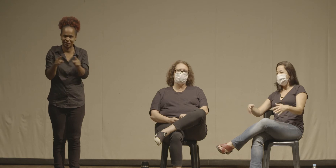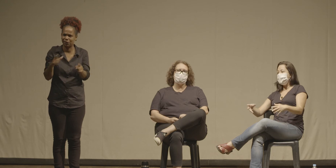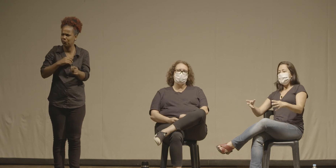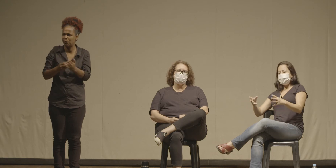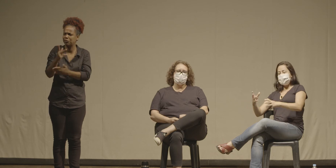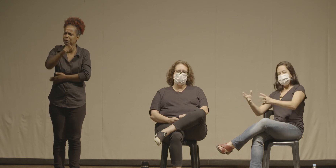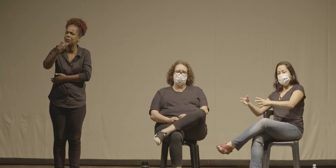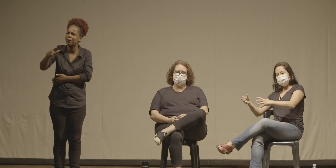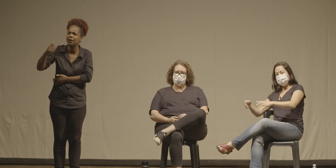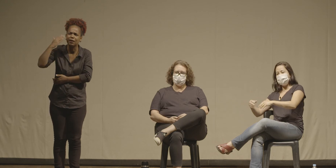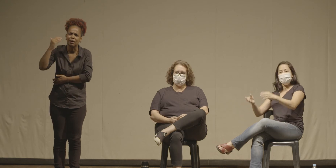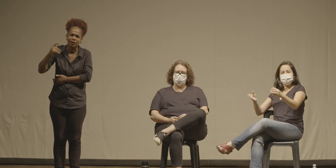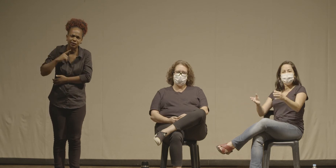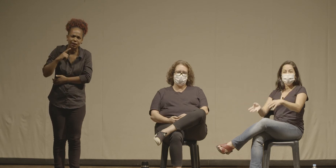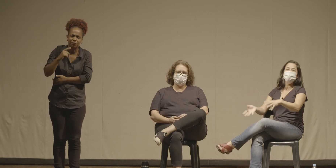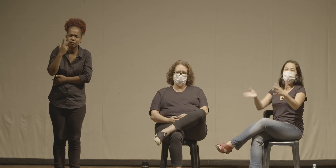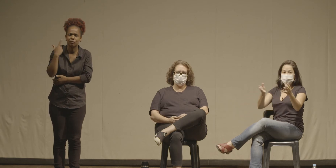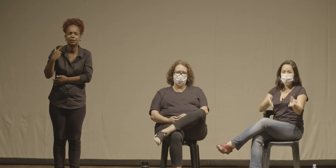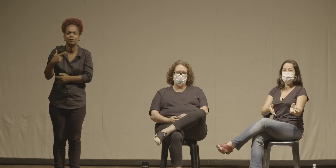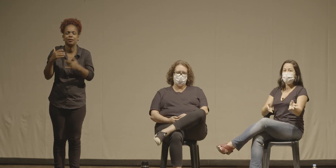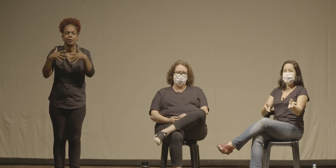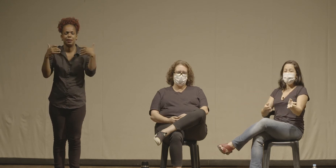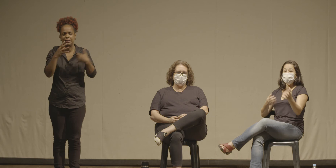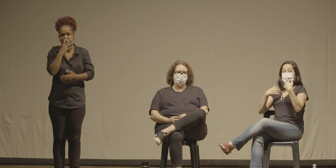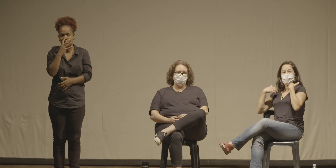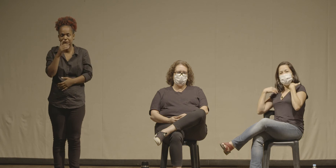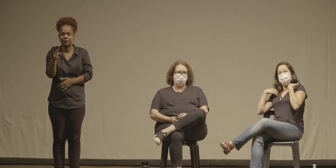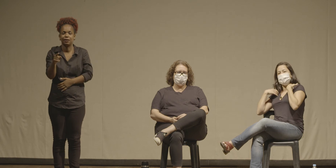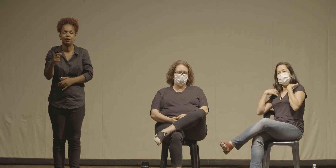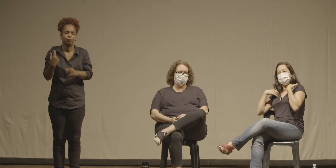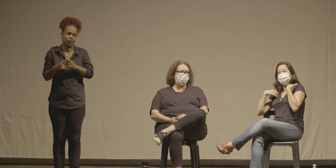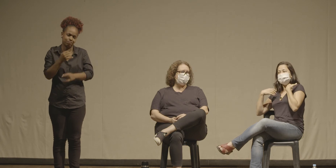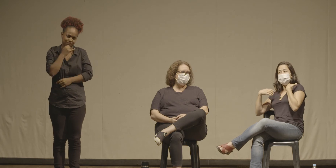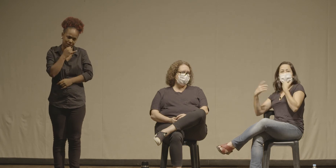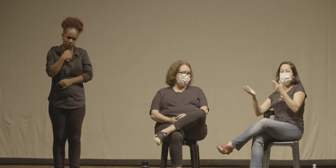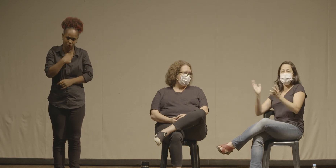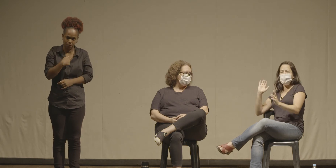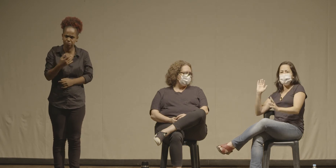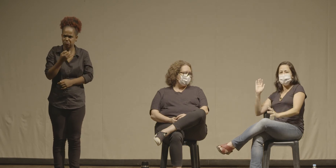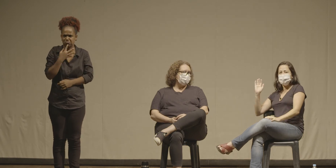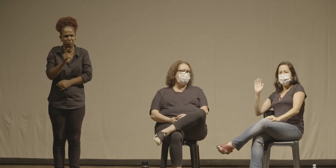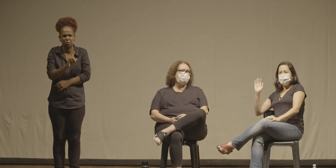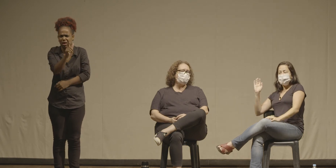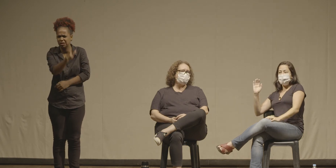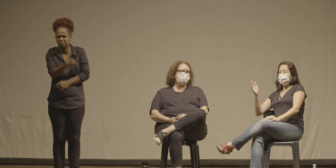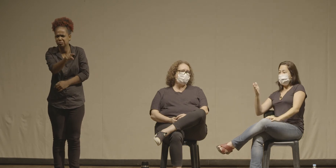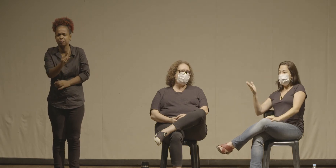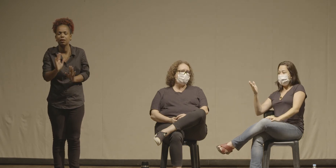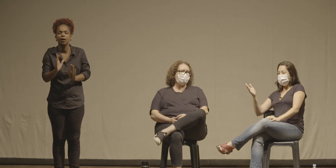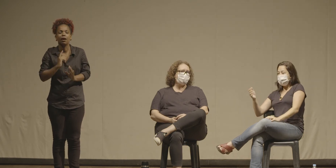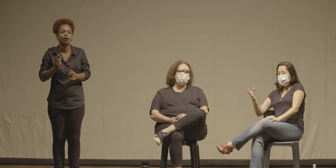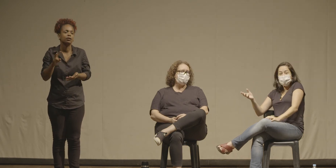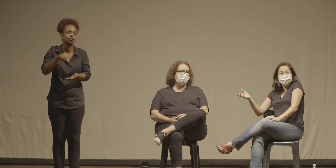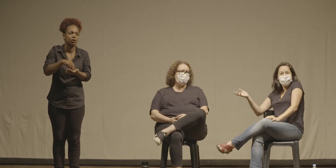música vê que tem o seu público e quando vai fazer o show as pessoas vão? Pessoas que eu, por exemplo, não conhecia. E que quando